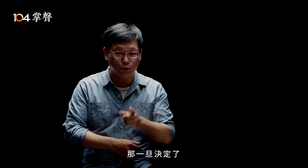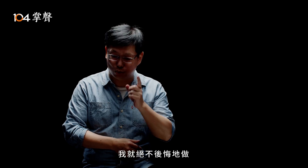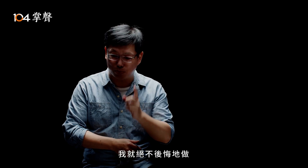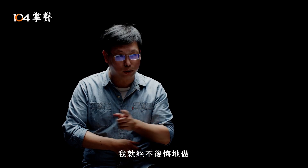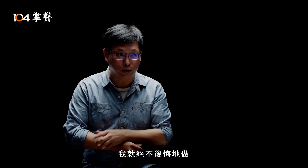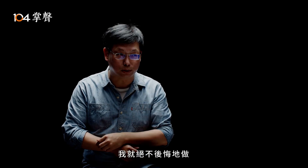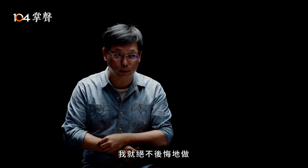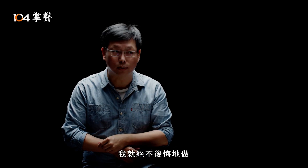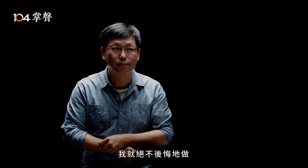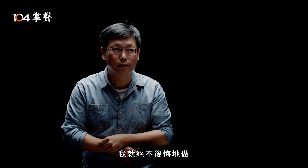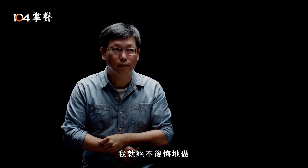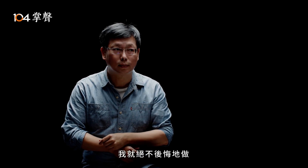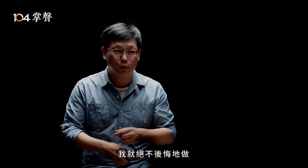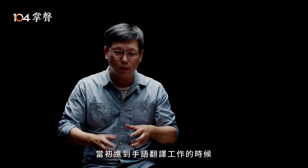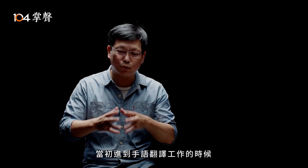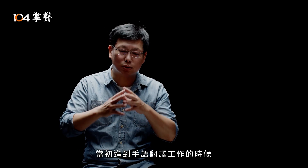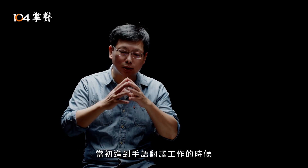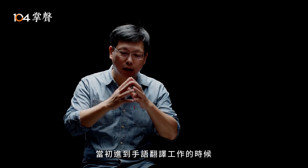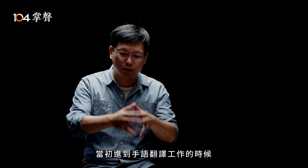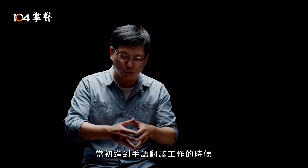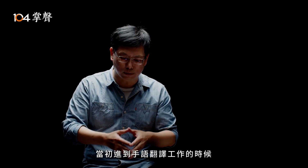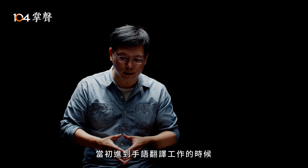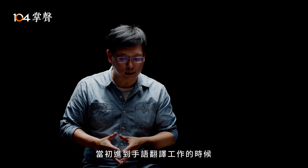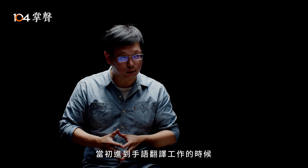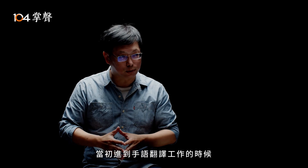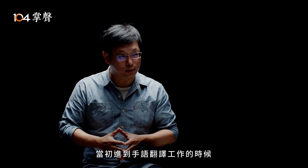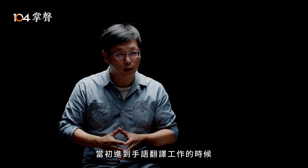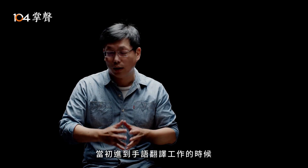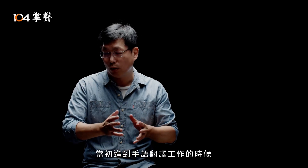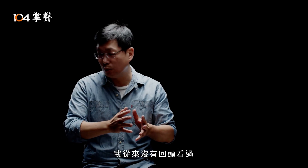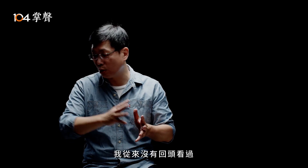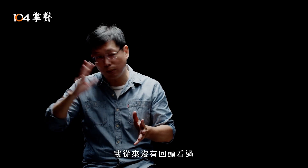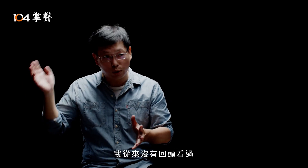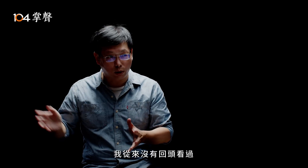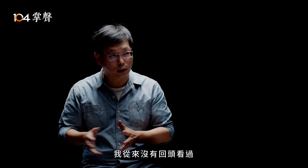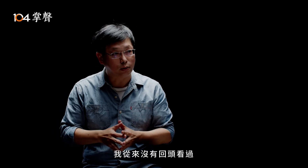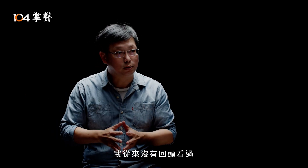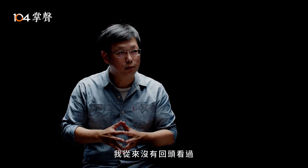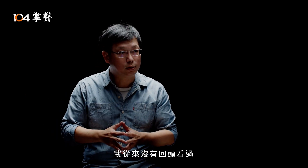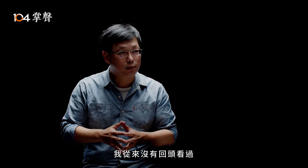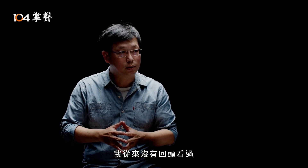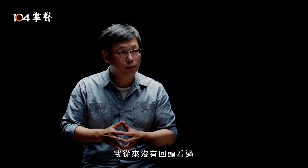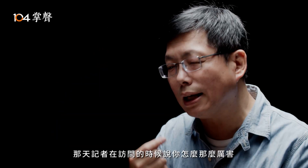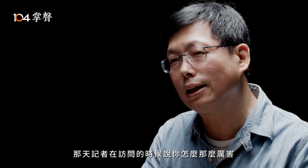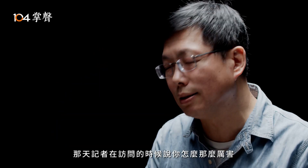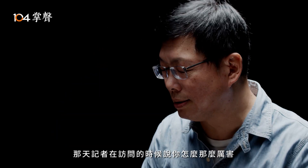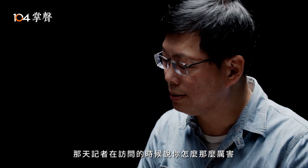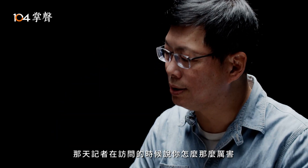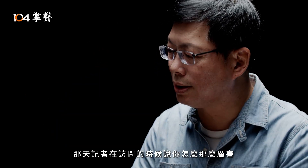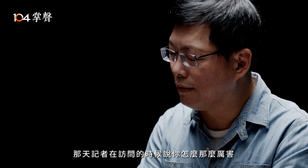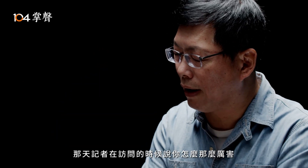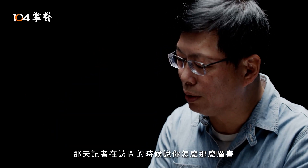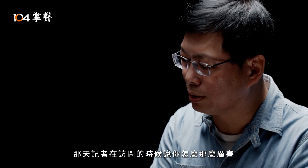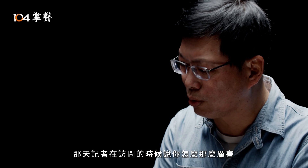了，我就绝不后悔的做。就是当初进到手语翻译这个工作的时候，我从来没有回头看过。那一天